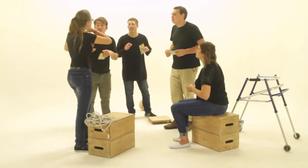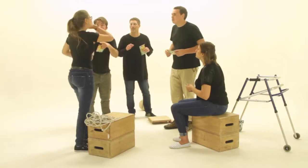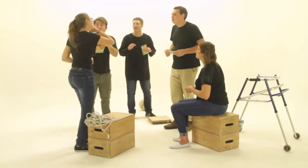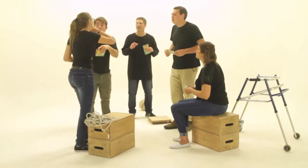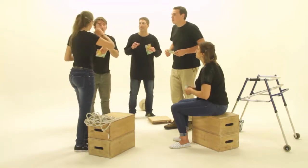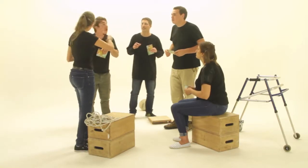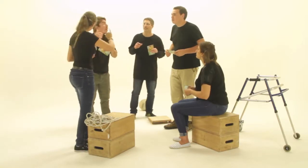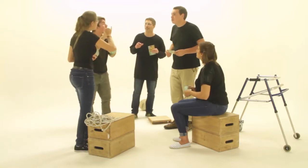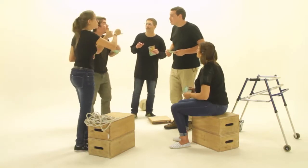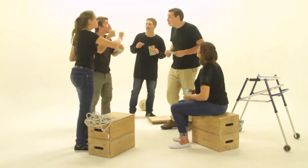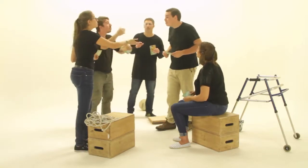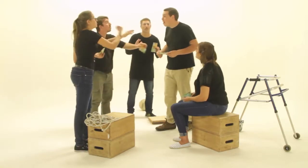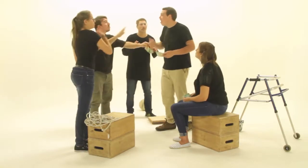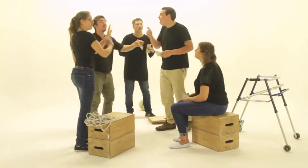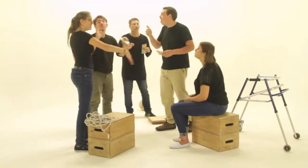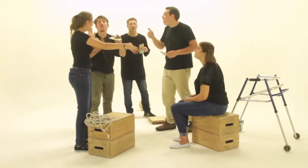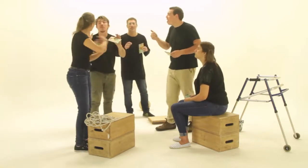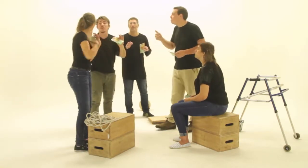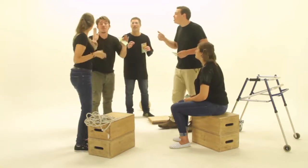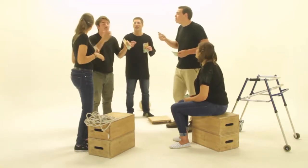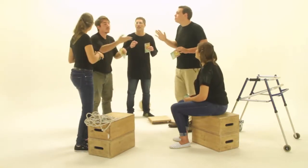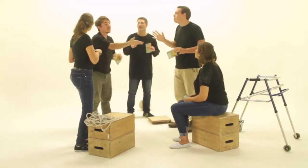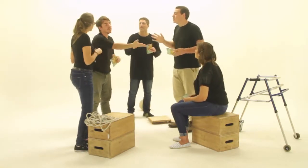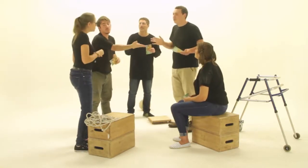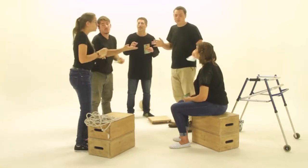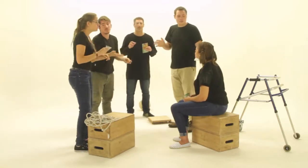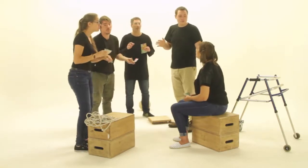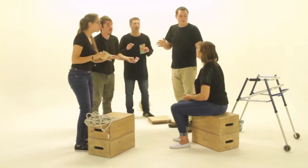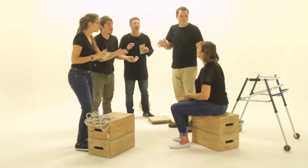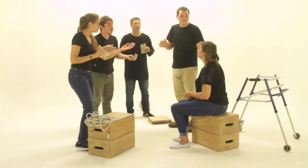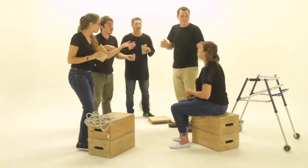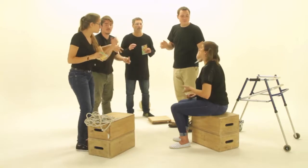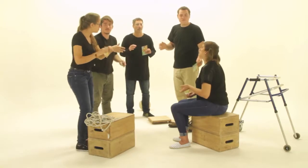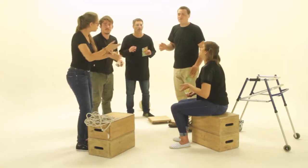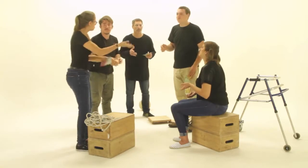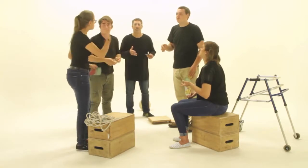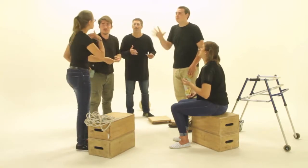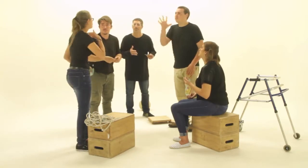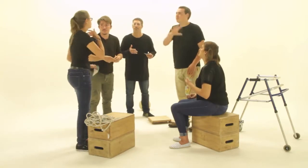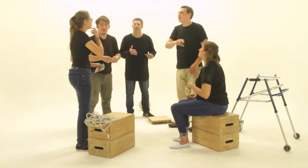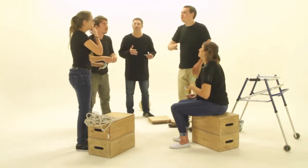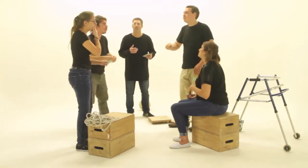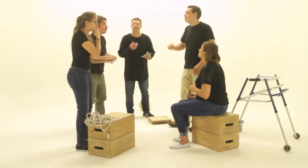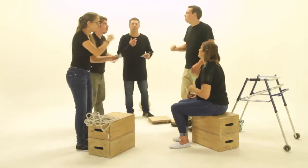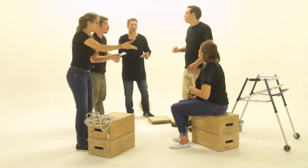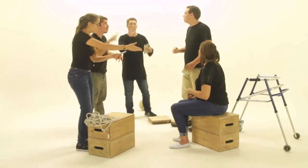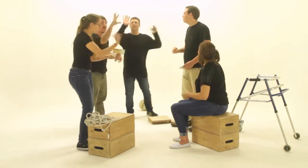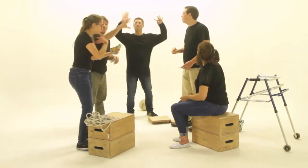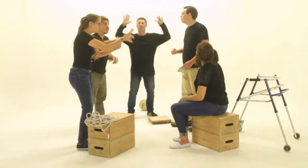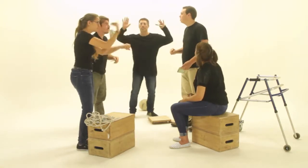no hay problema, ¿está? Se vienen a dormir a casa, está buenísimo, buenísimo, sí. ¿Y Daniela? ¿Daniela cómo va a ser? ¿Cómo va a llegar? Ah, paren,